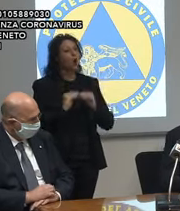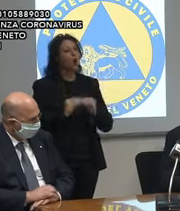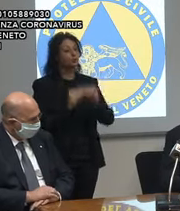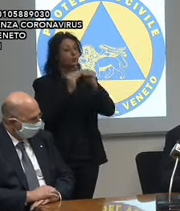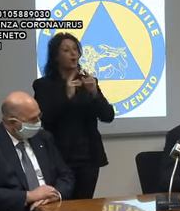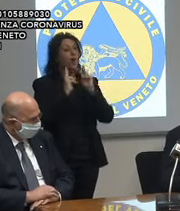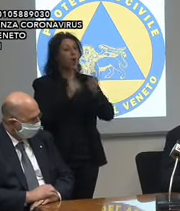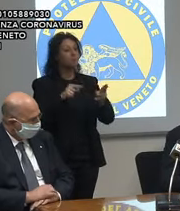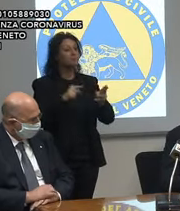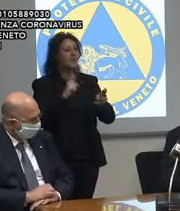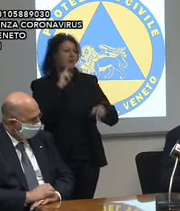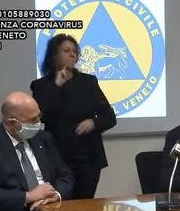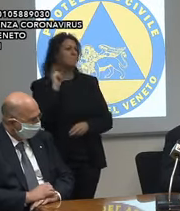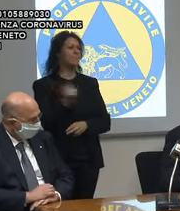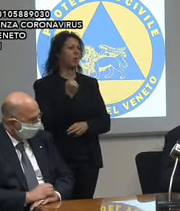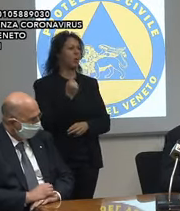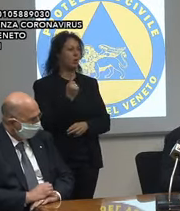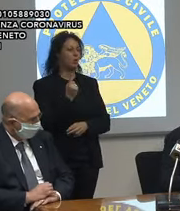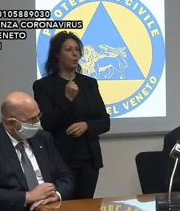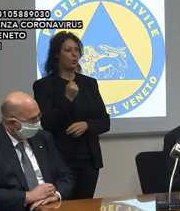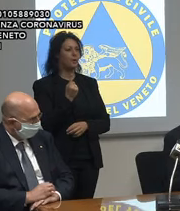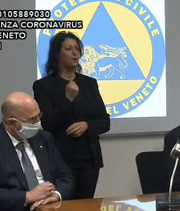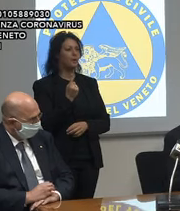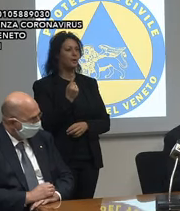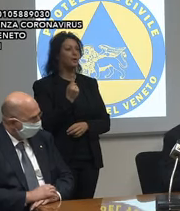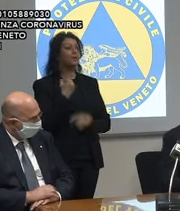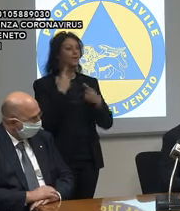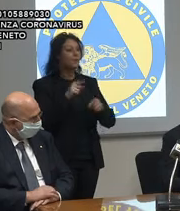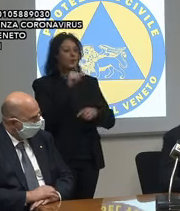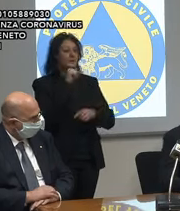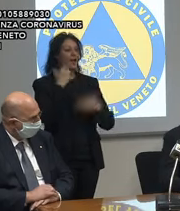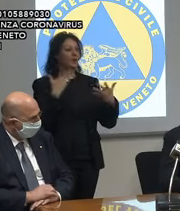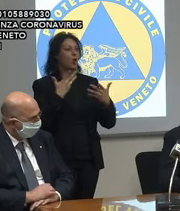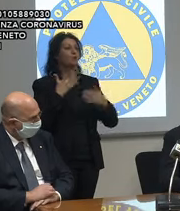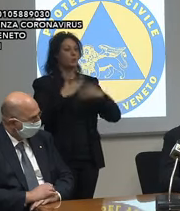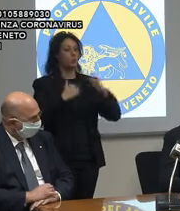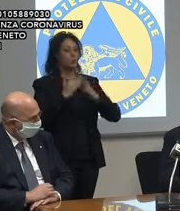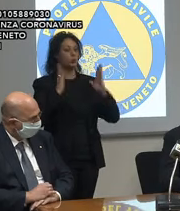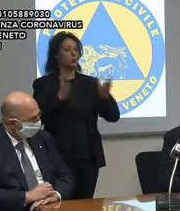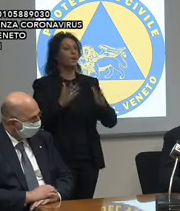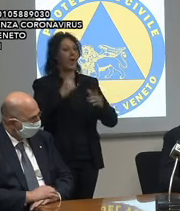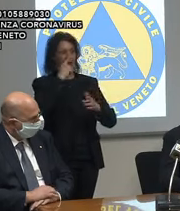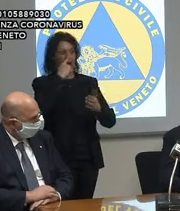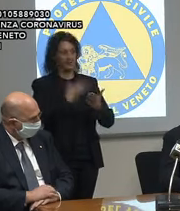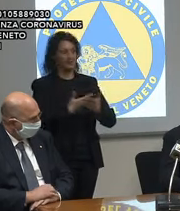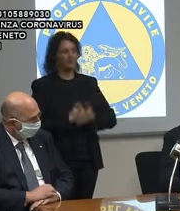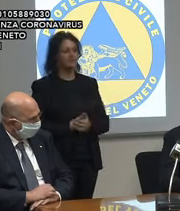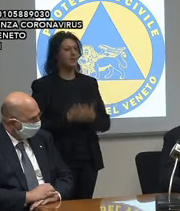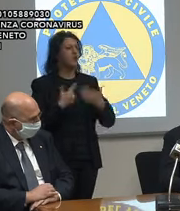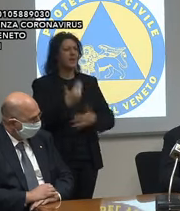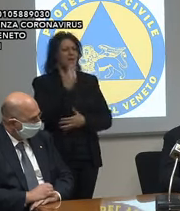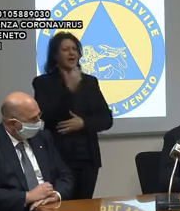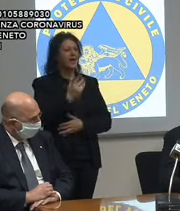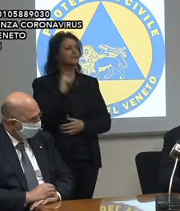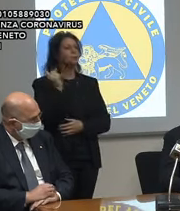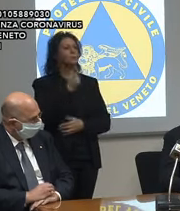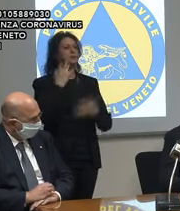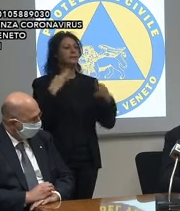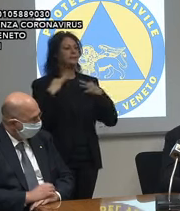migliore possibile in quel momento, e per questo hai bisogno di strutture adeguate. Bene, quindi veramente un grazie a tutte le